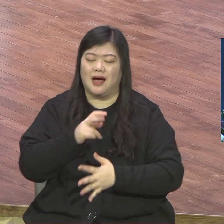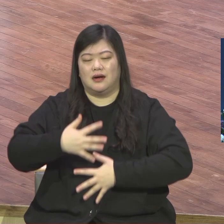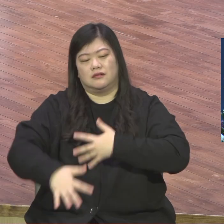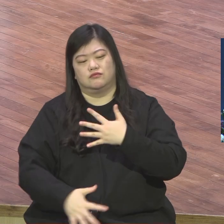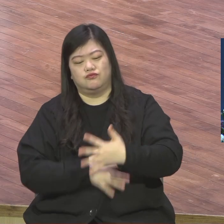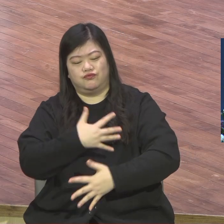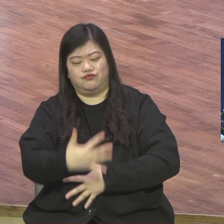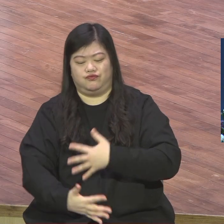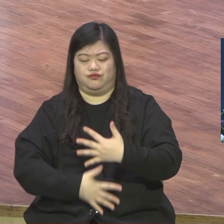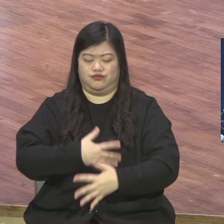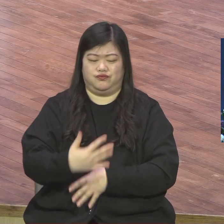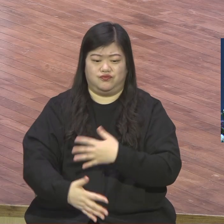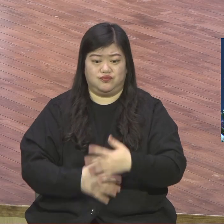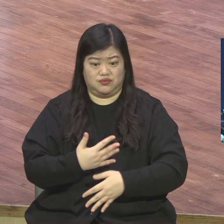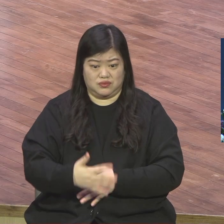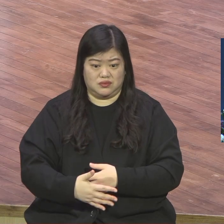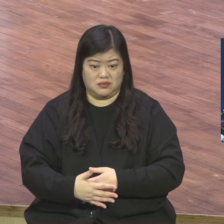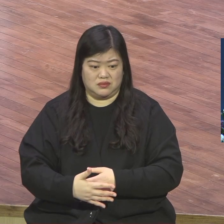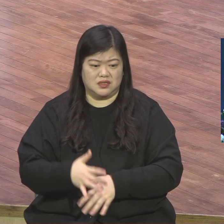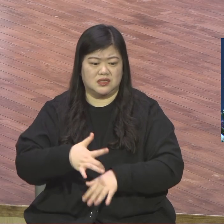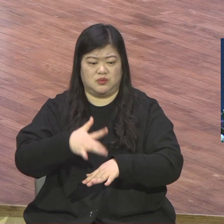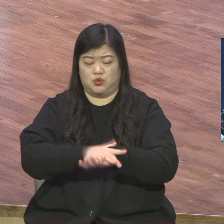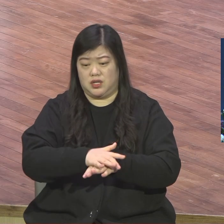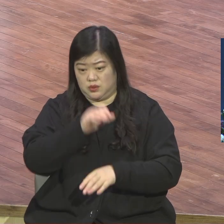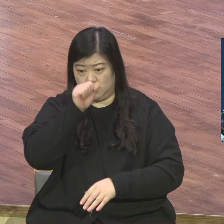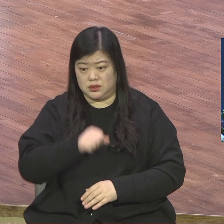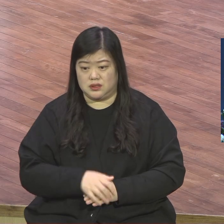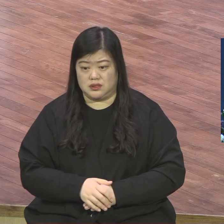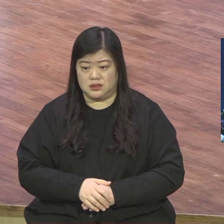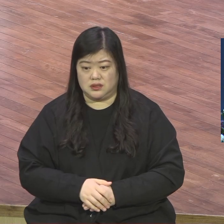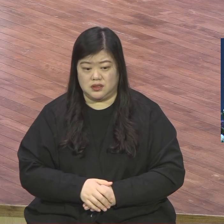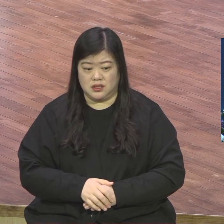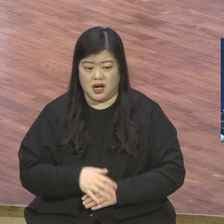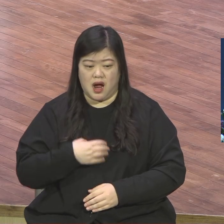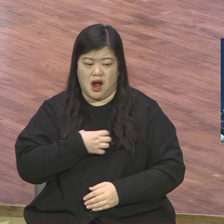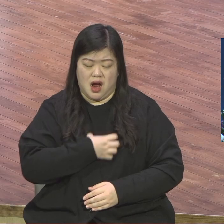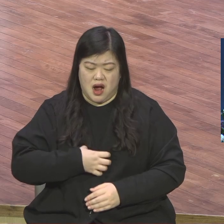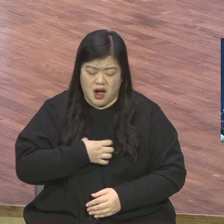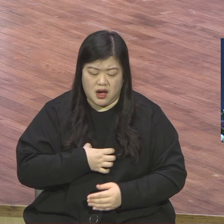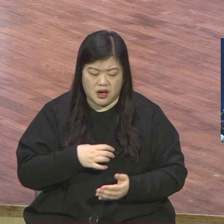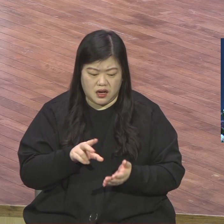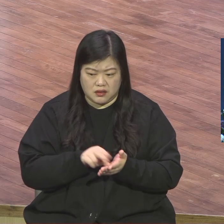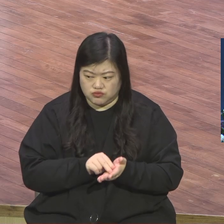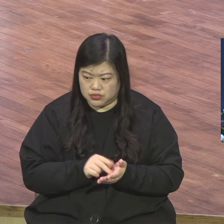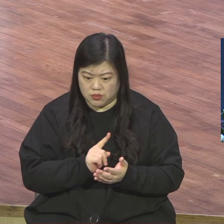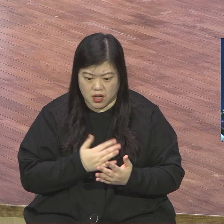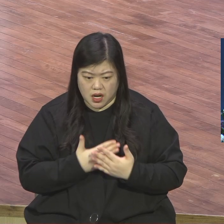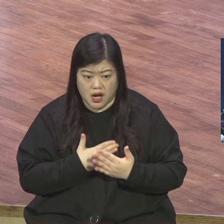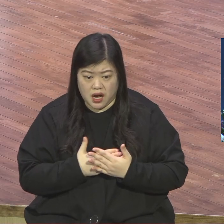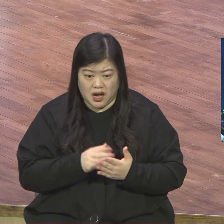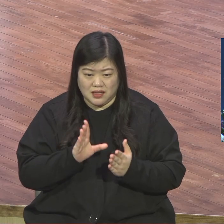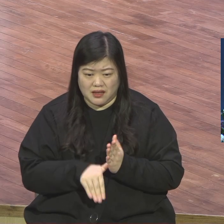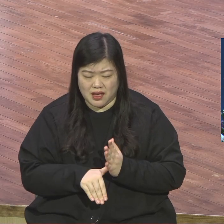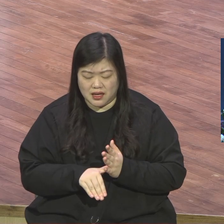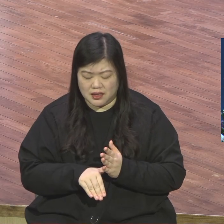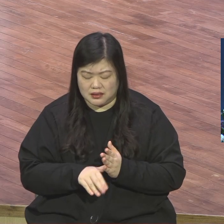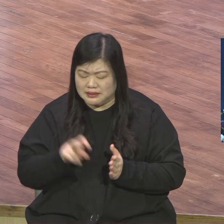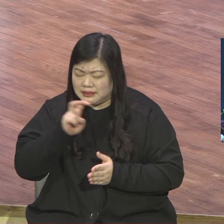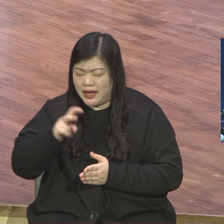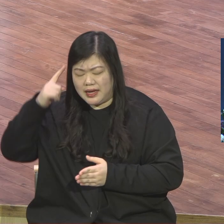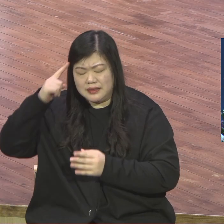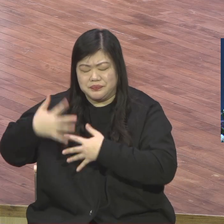찬양을 부르면 귀신이 악기가 떠난다니까요. 염려, 근심, 걱정, 불안, 조절, 허감이 왔다가 찬양하면 싹 부르면 떠나가